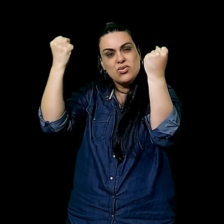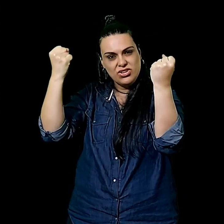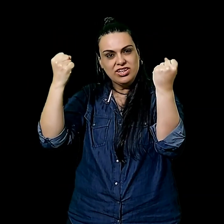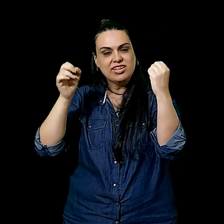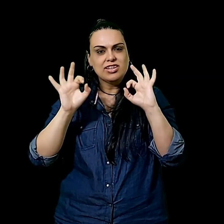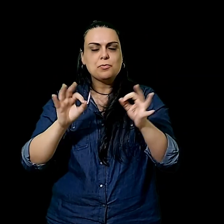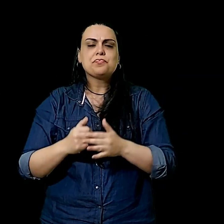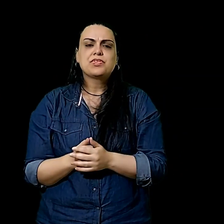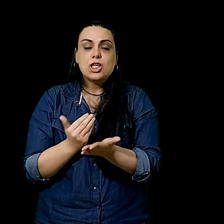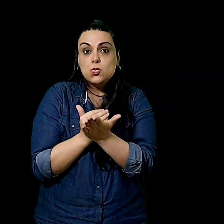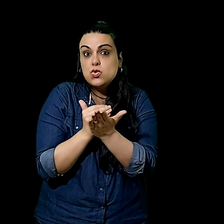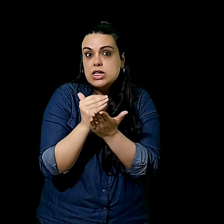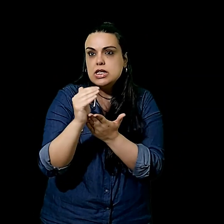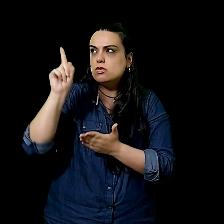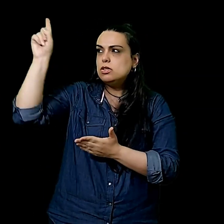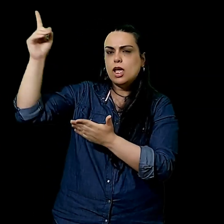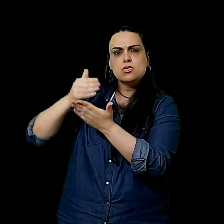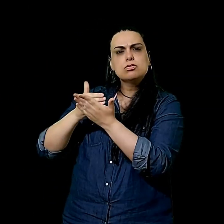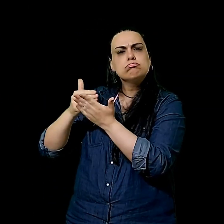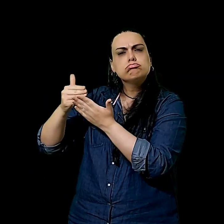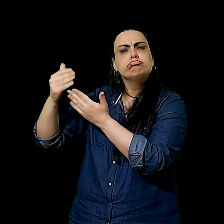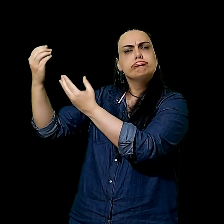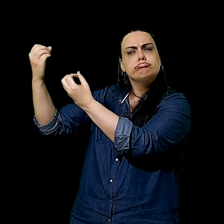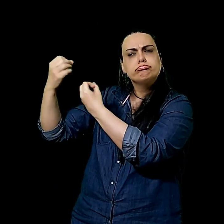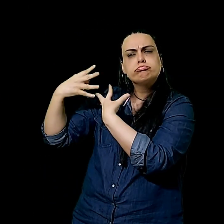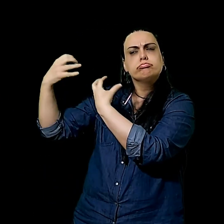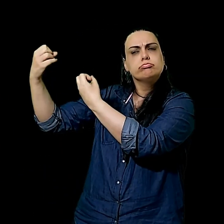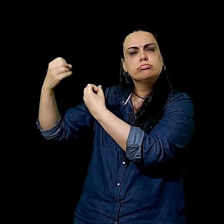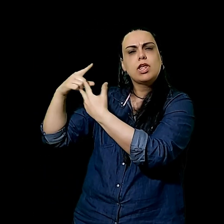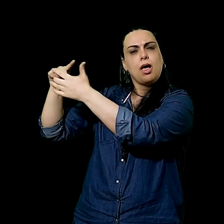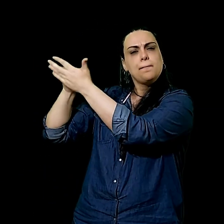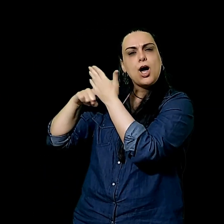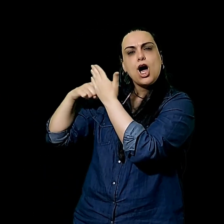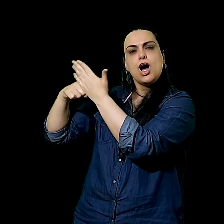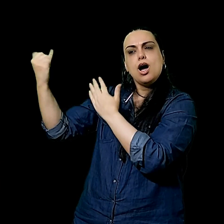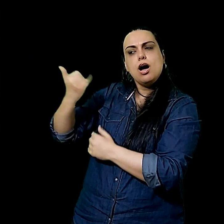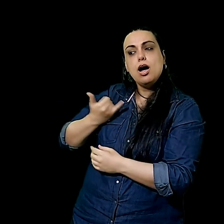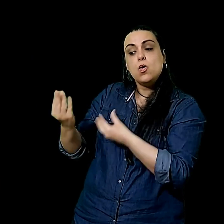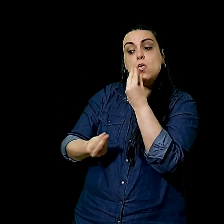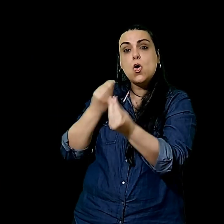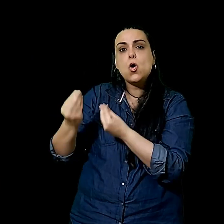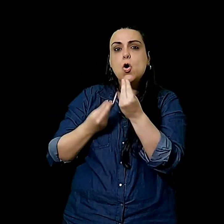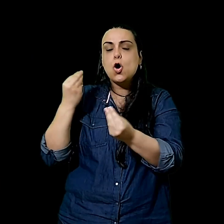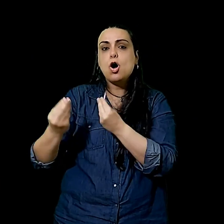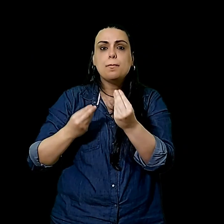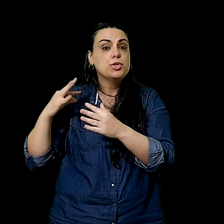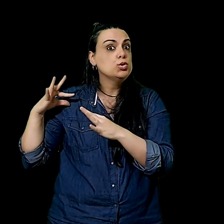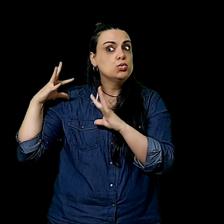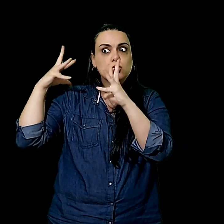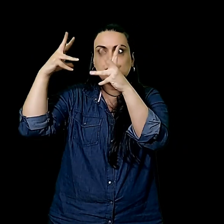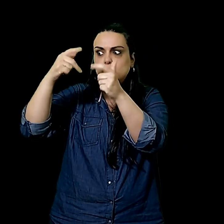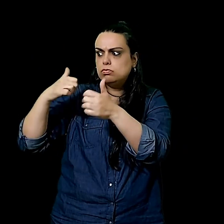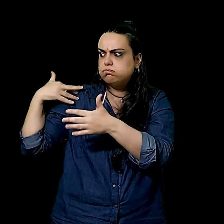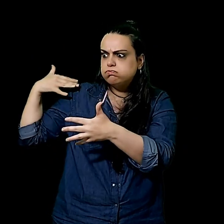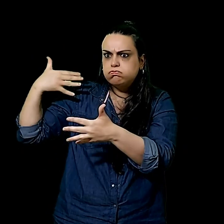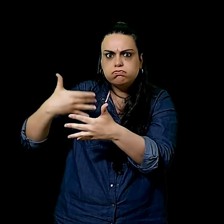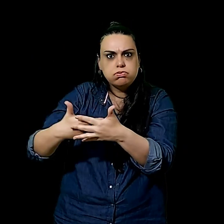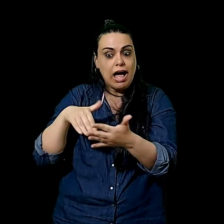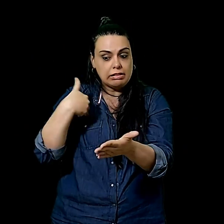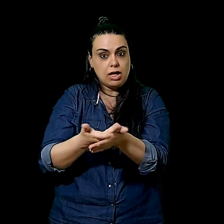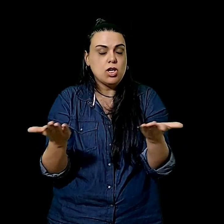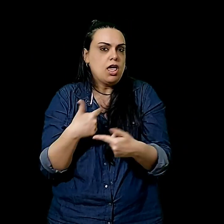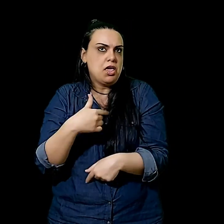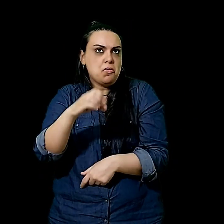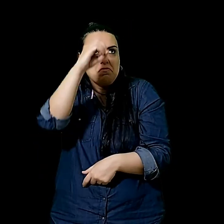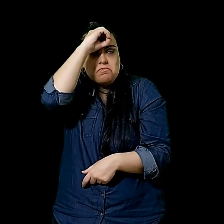lá no início o Senhor começou a me dar o norte de tudo que nós íamos trabalhar até o dia de hoje. Eu nem tinha tanta consciência da amplitude disso,